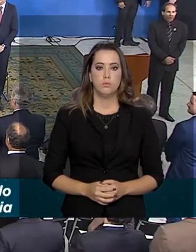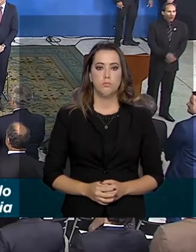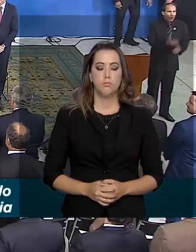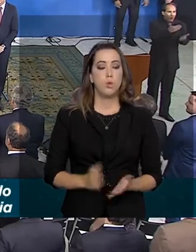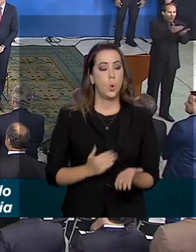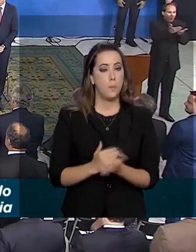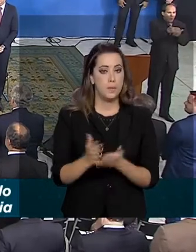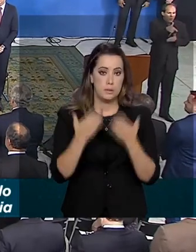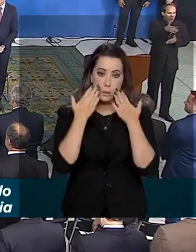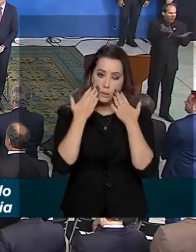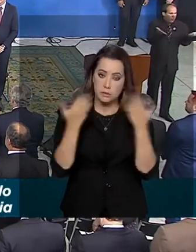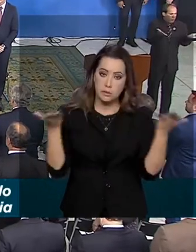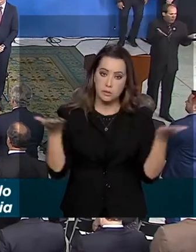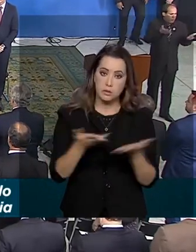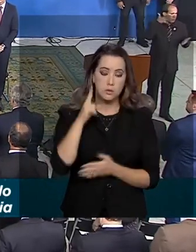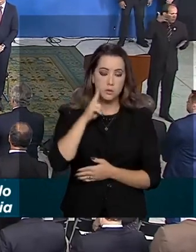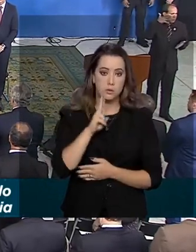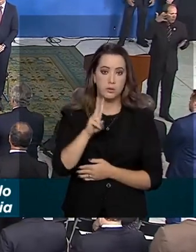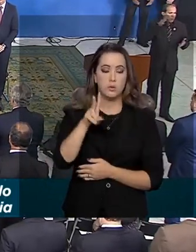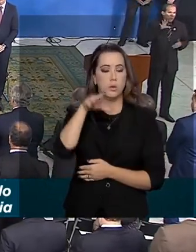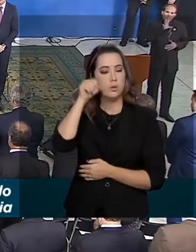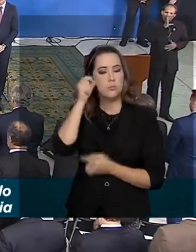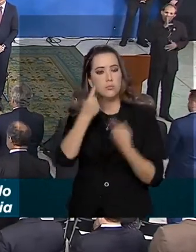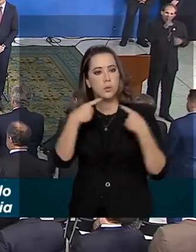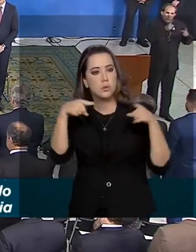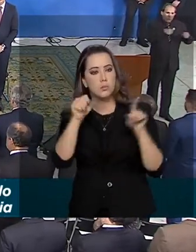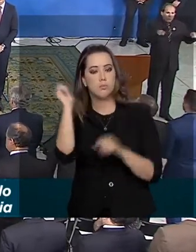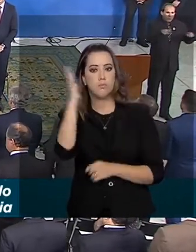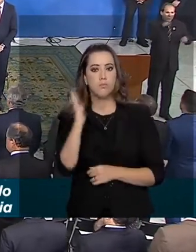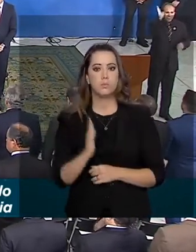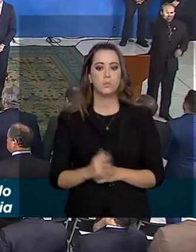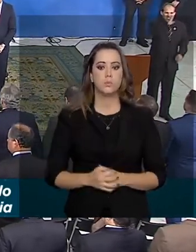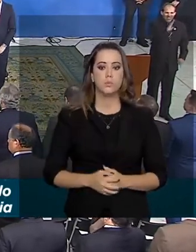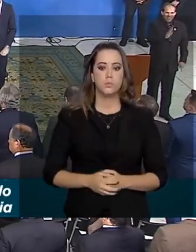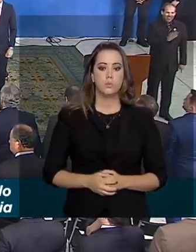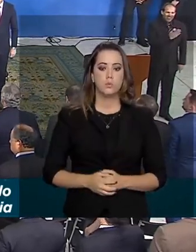Dando início a esta cerimônia, ouviremos o hino nacional.